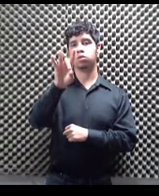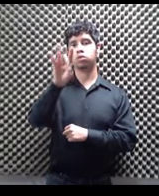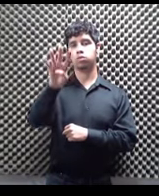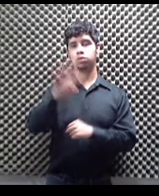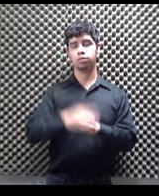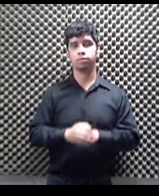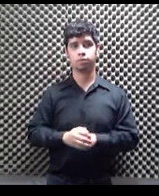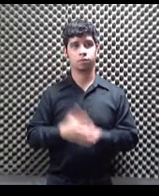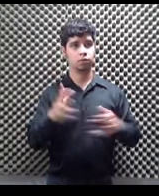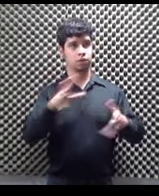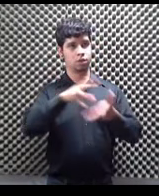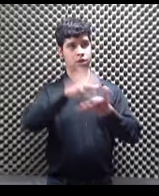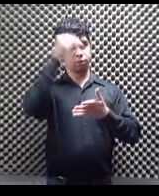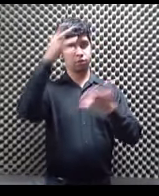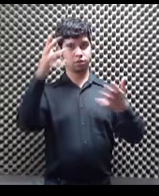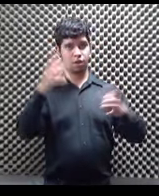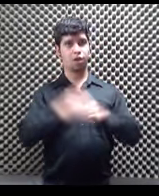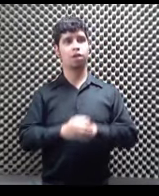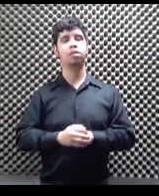274-8484. Mira, ya se lo aprendió.